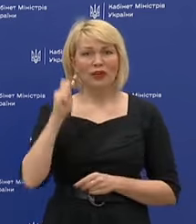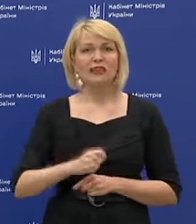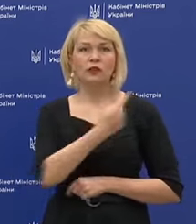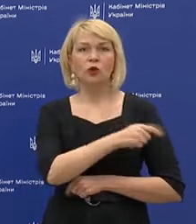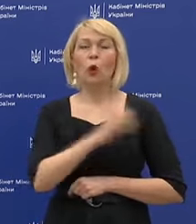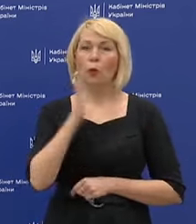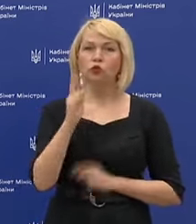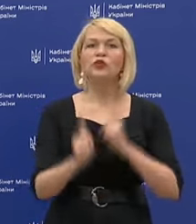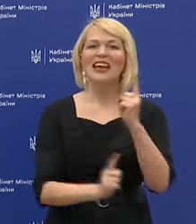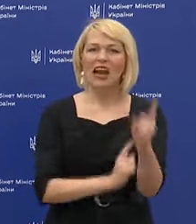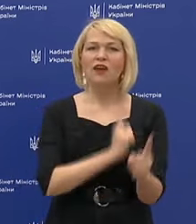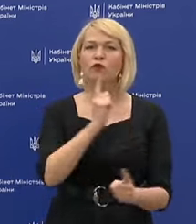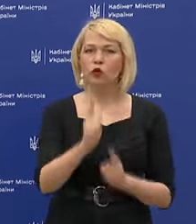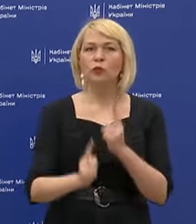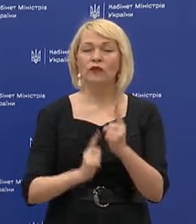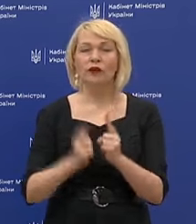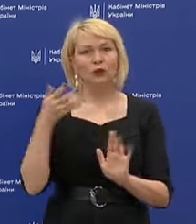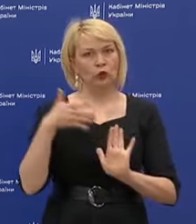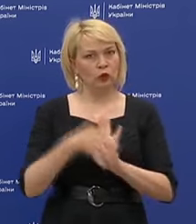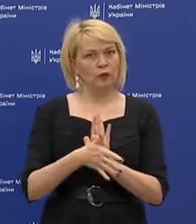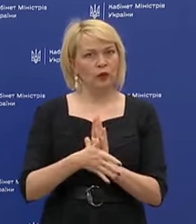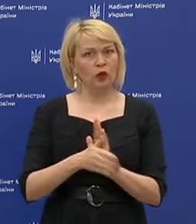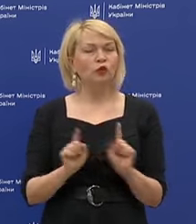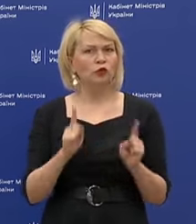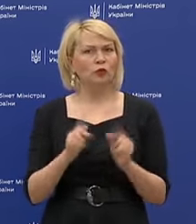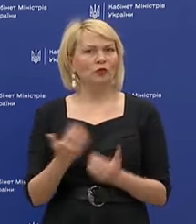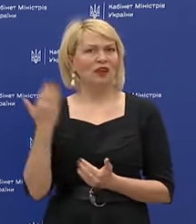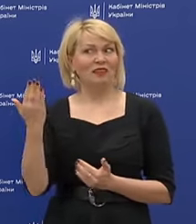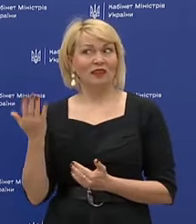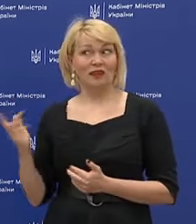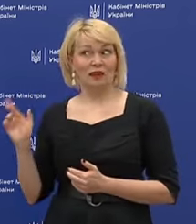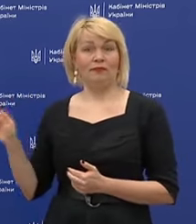будуть реформувати. Тому зрозуміло, чому я для них є таким